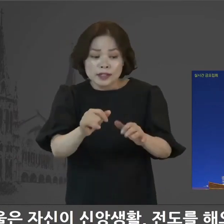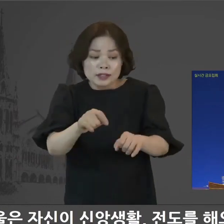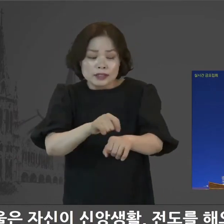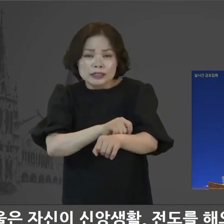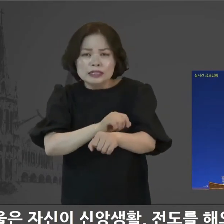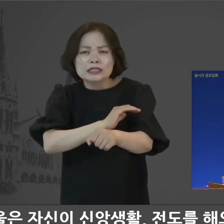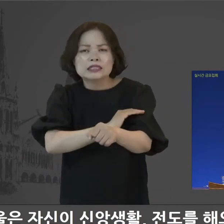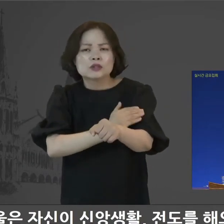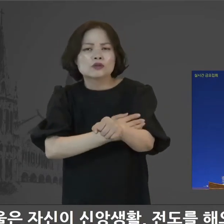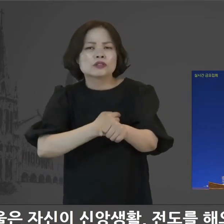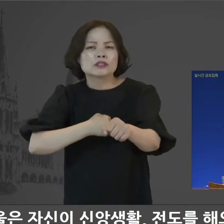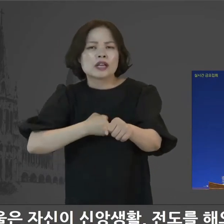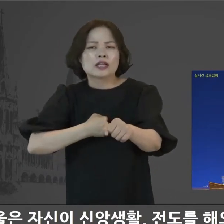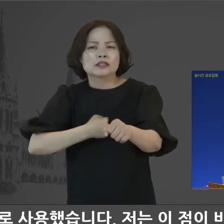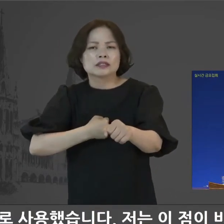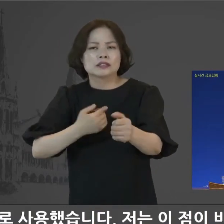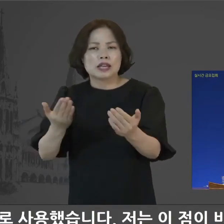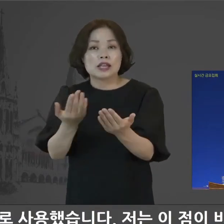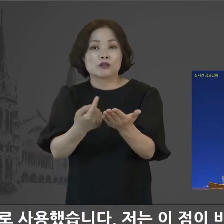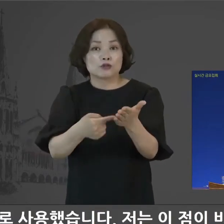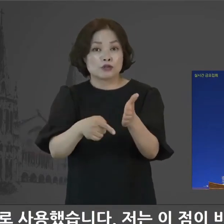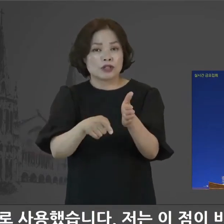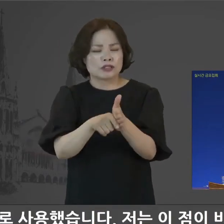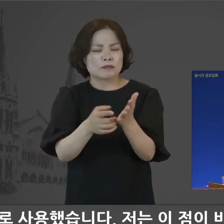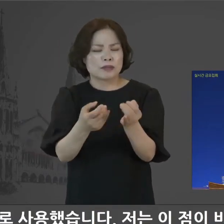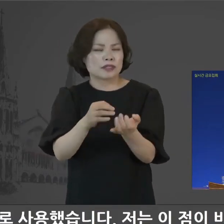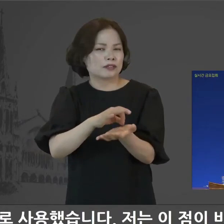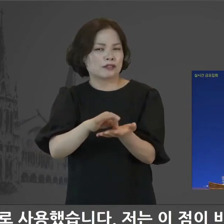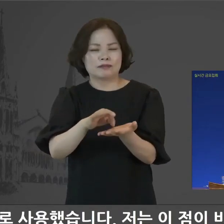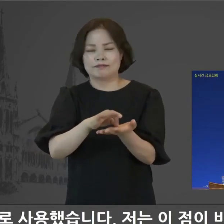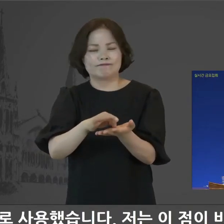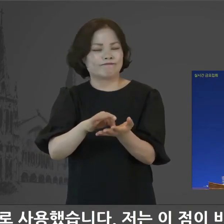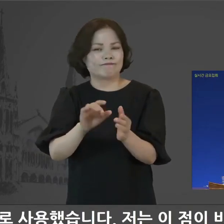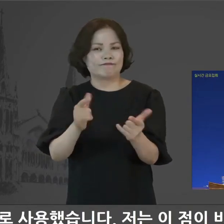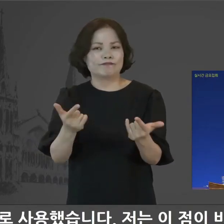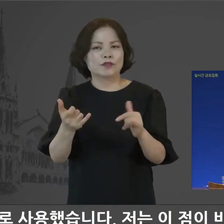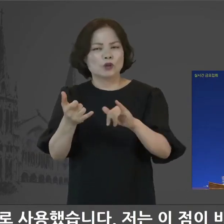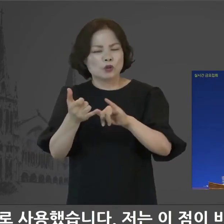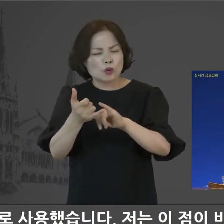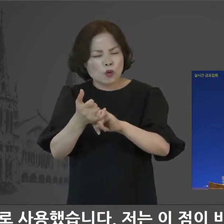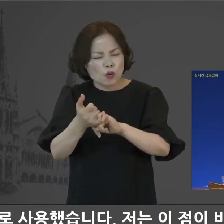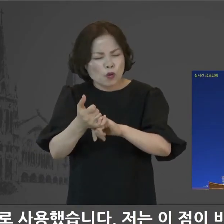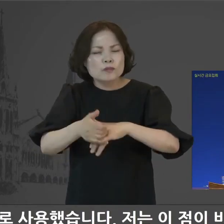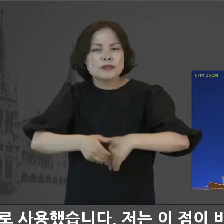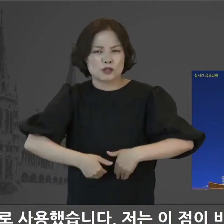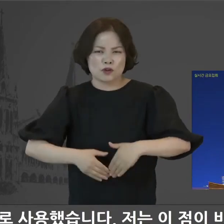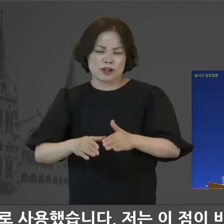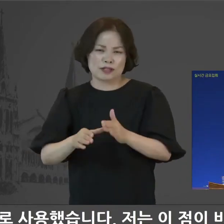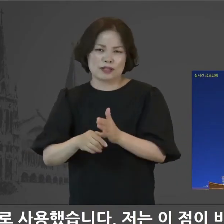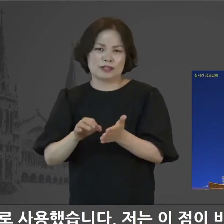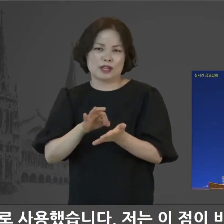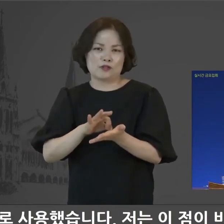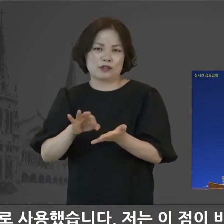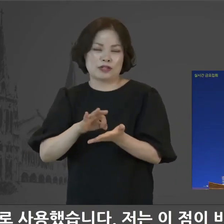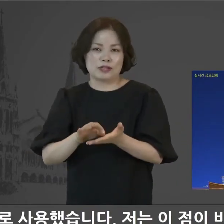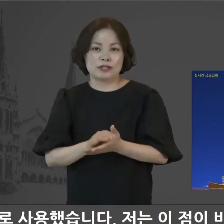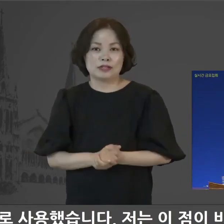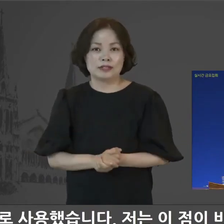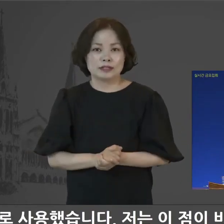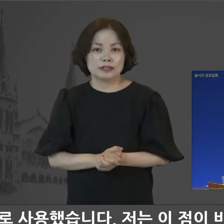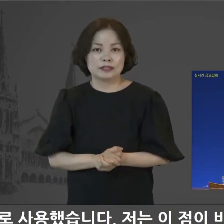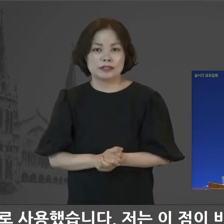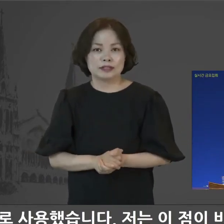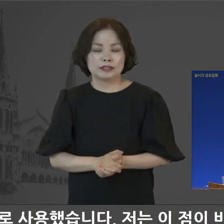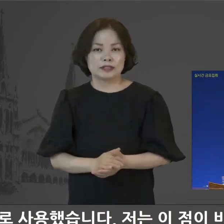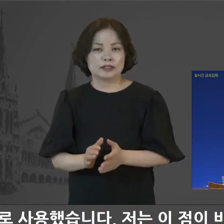특권을 자신의 사역을 위해서 그렇게 많이 사용하지 않았습니다. 꼭 필요할 때만 사용을 했던 것이죠. 사실